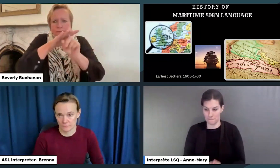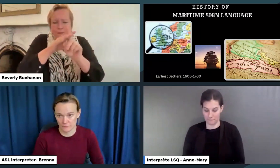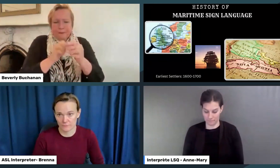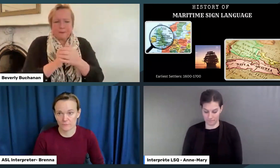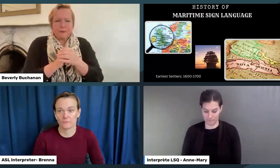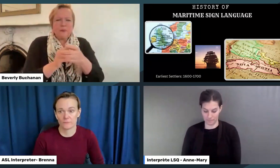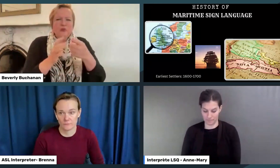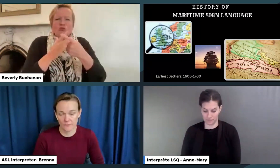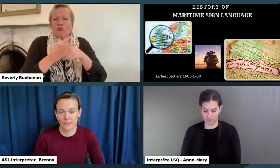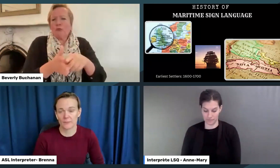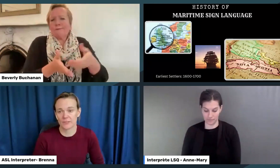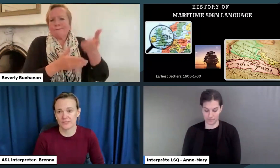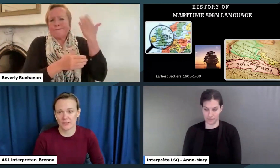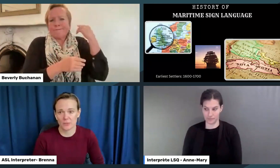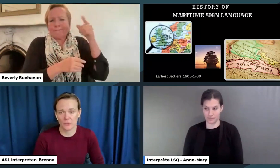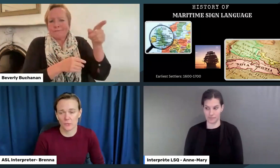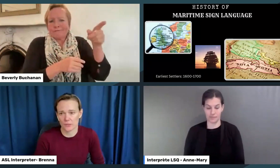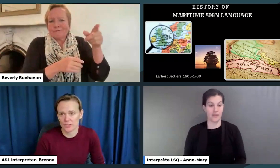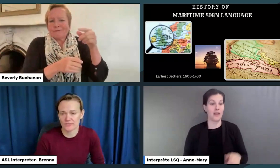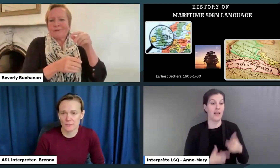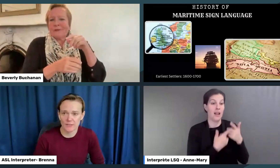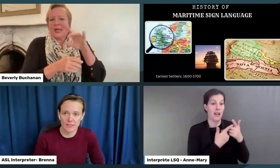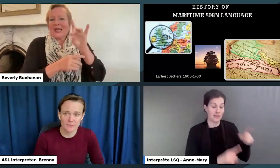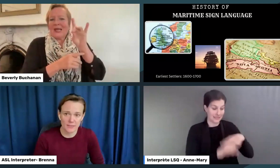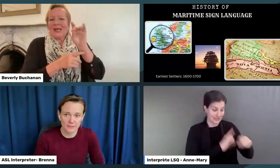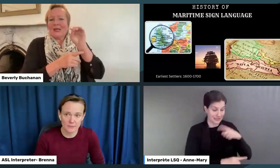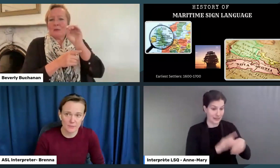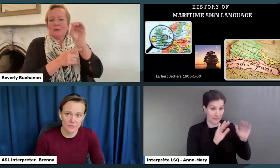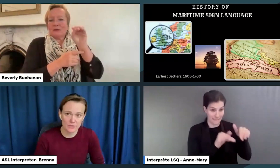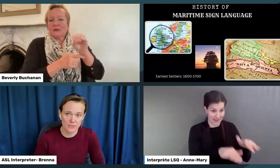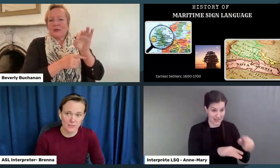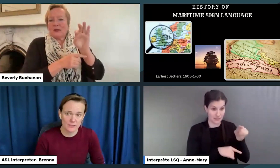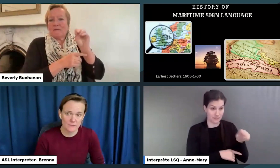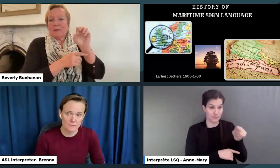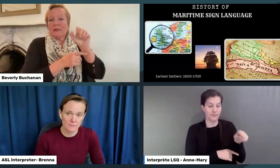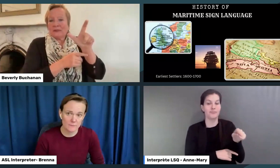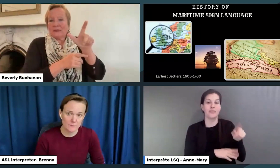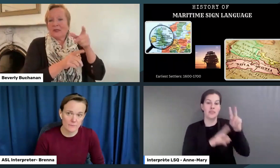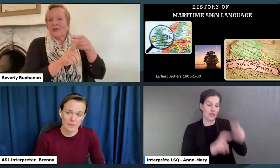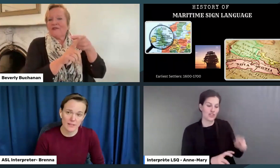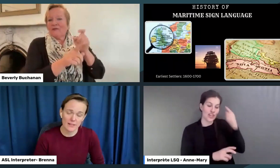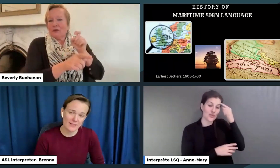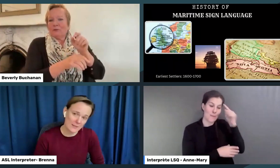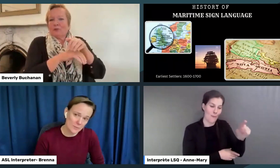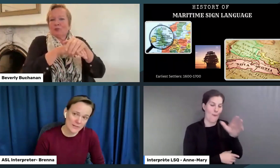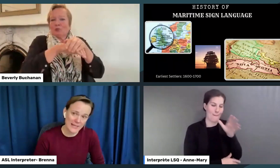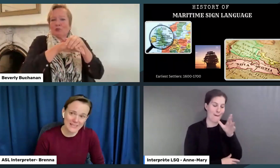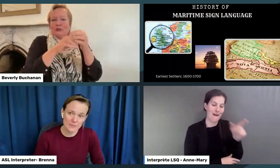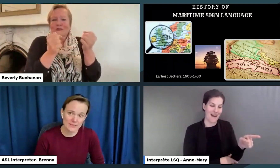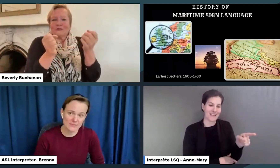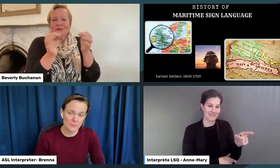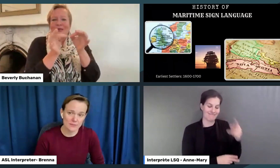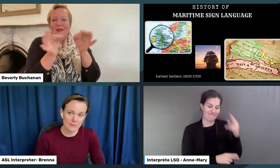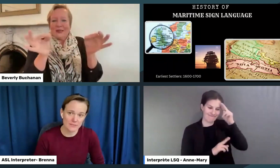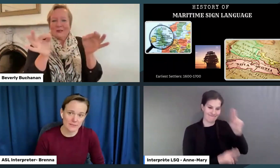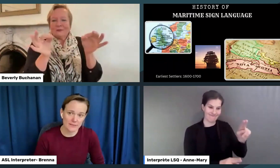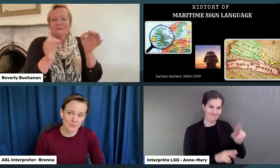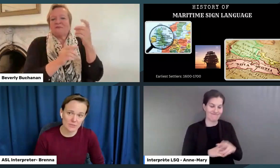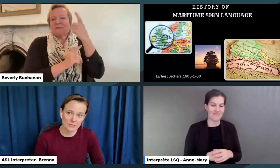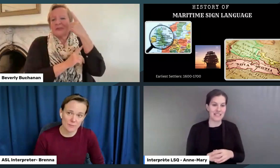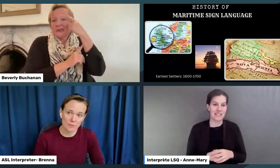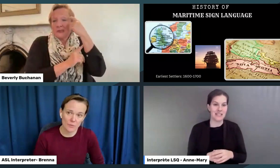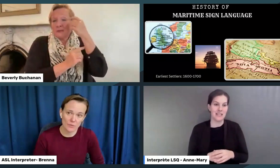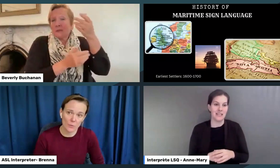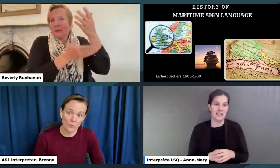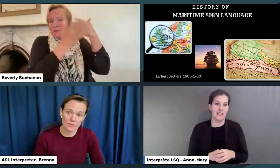Je vais vous parler des origines de la langue des signes des maritimes. Environ 80% de la langue des signes vient d'une